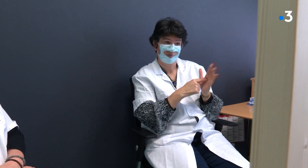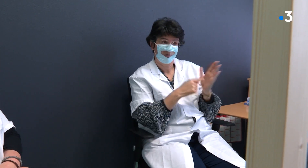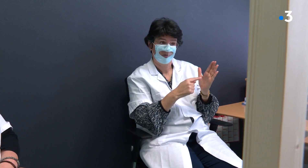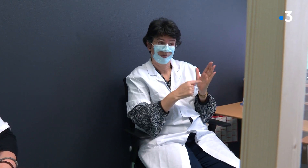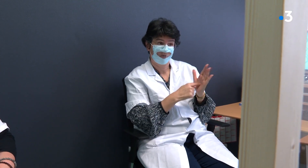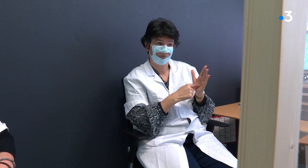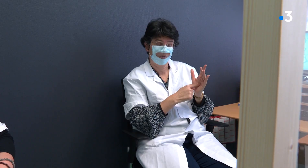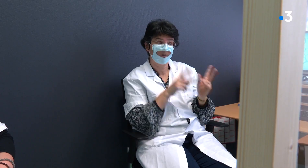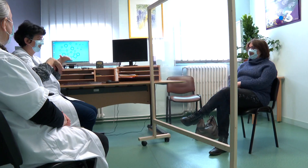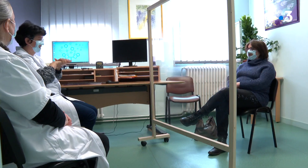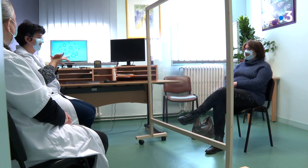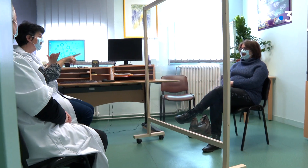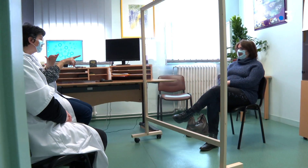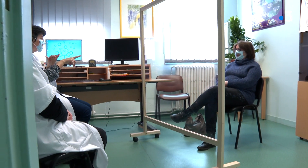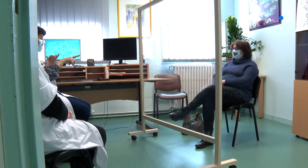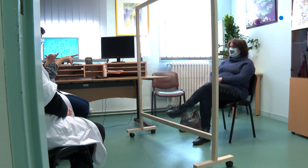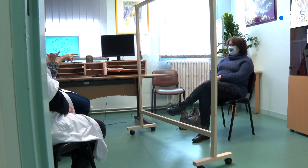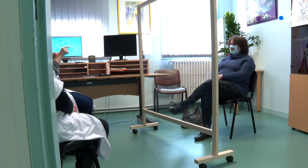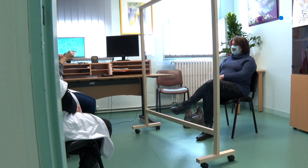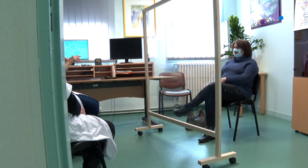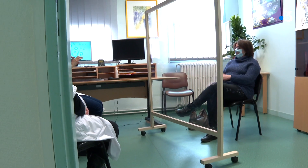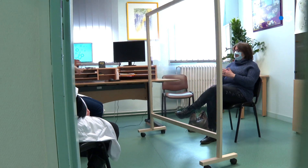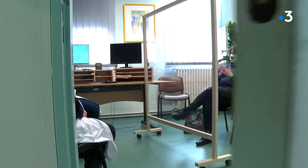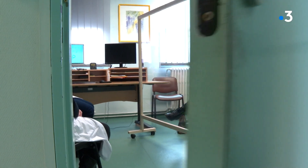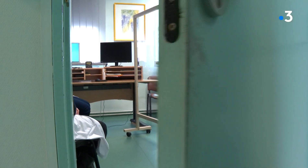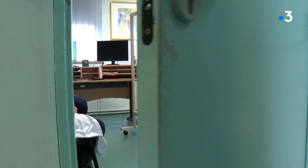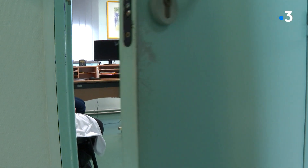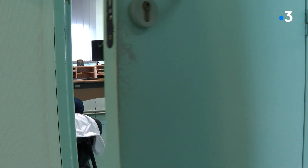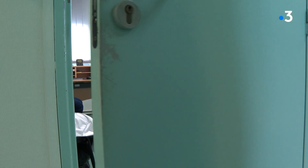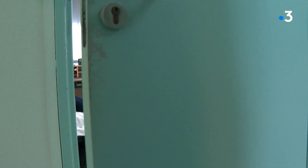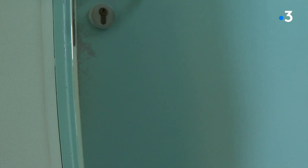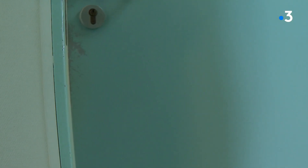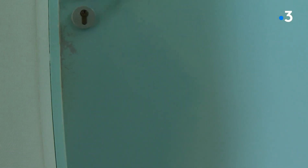patients sourds. Un nombre qui ne cesse d'augmenter depuis son ouverture en 2016.